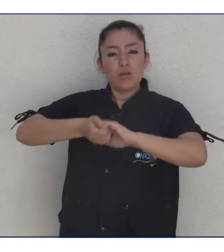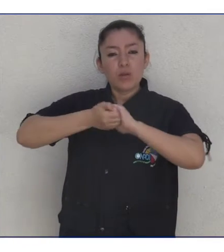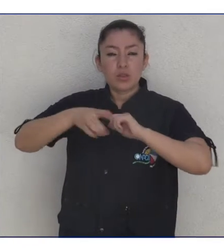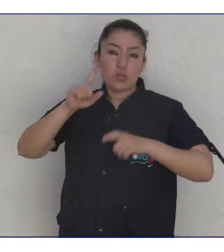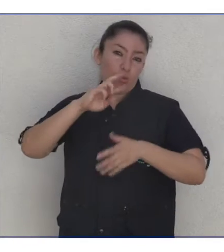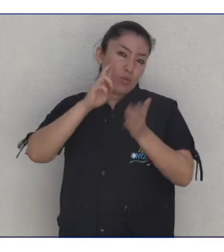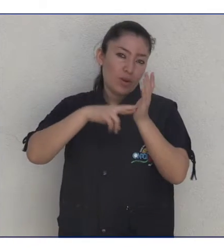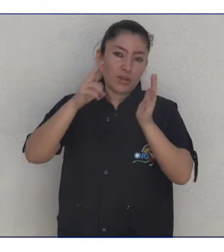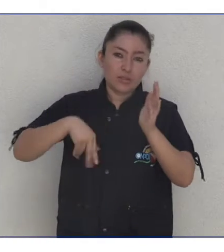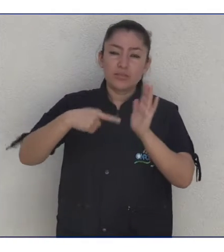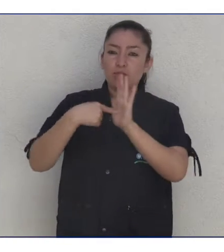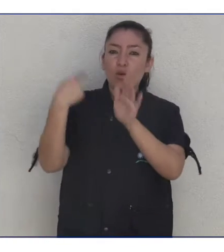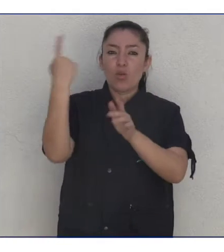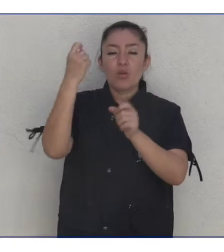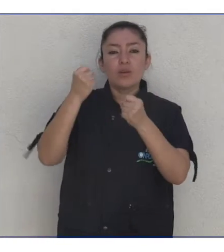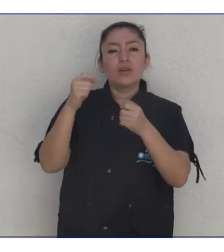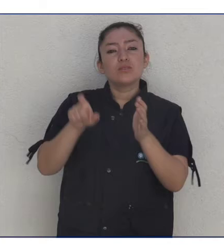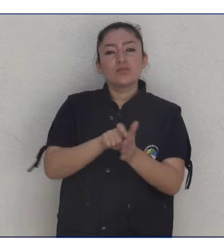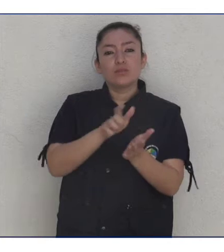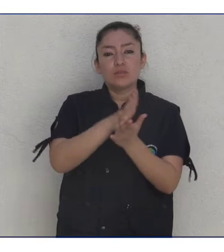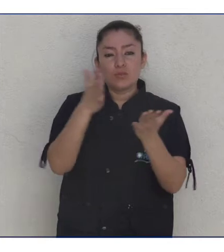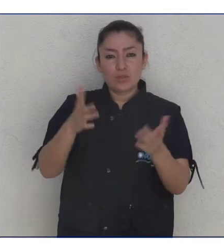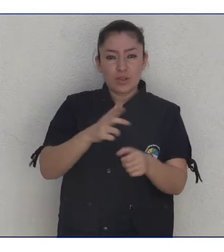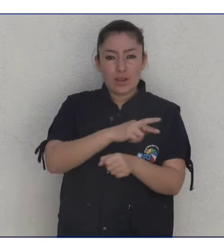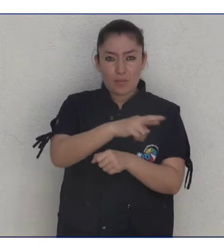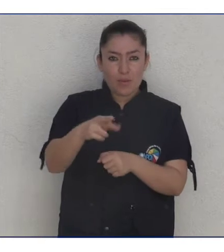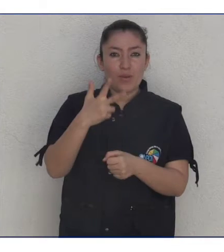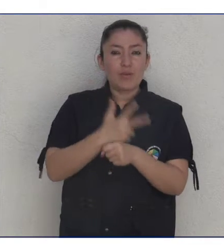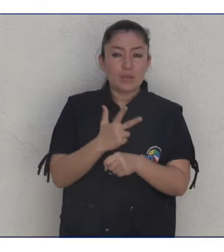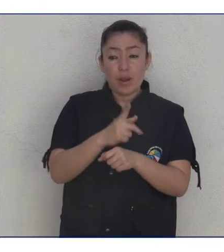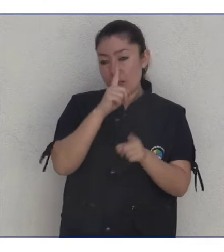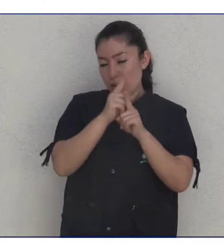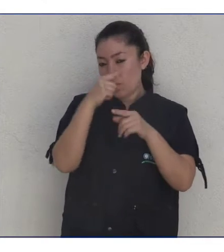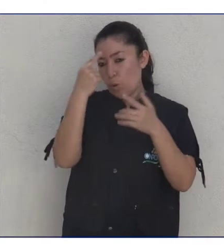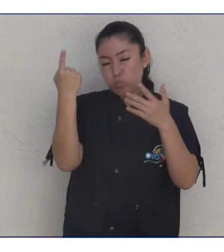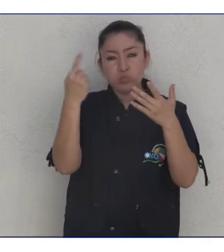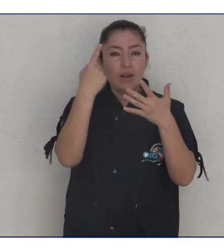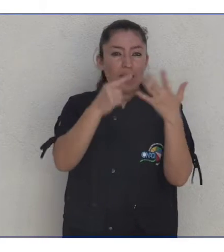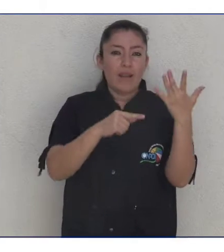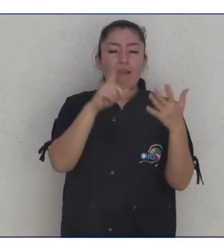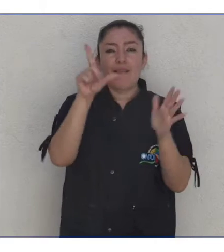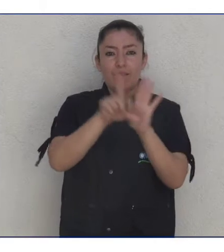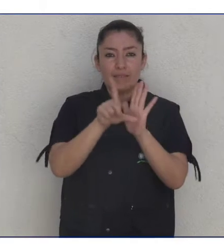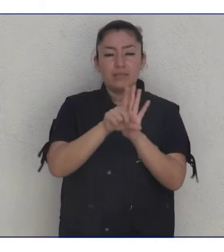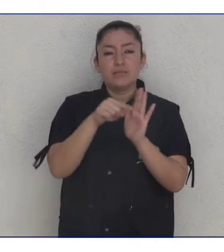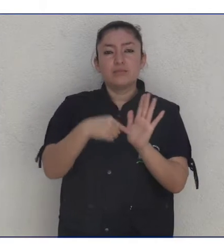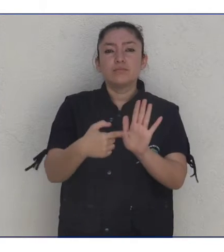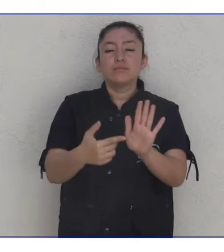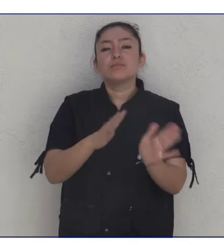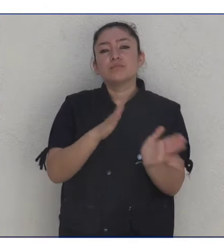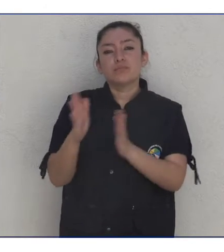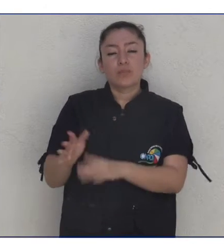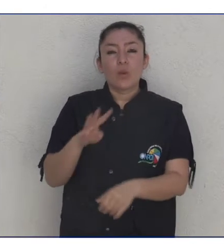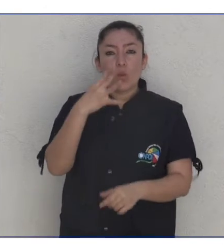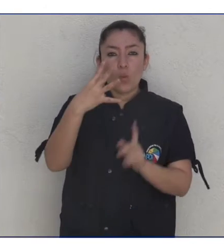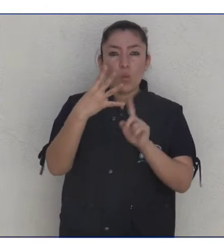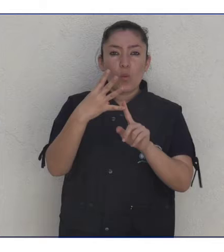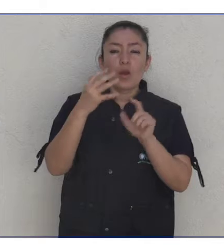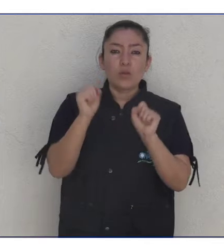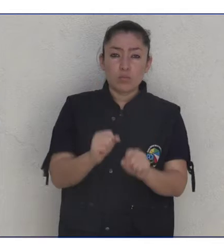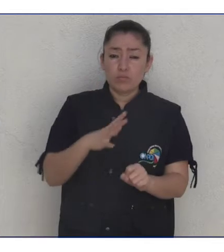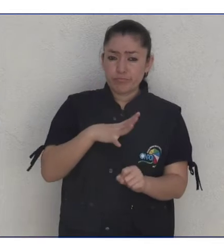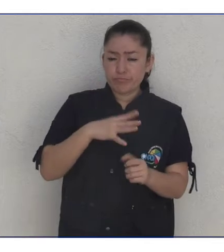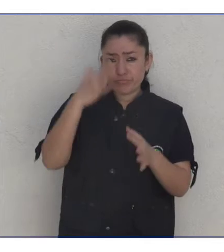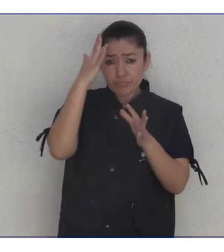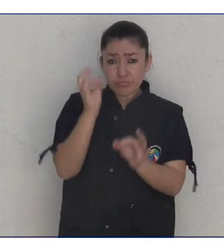o tratados internacionales ratificados por la República de Guatemala y demás leyes de la materia. 4. Cuando la información que se difunda